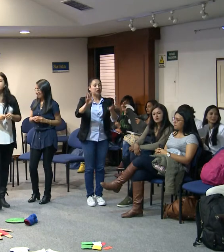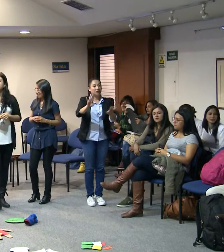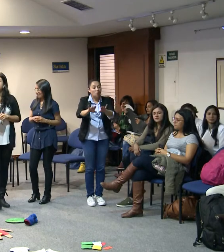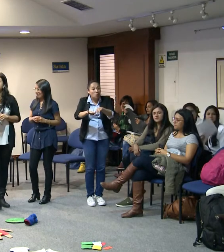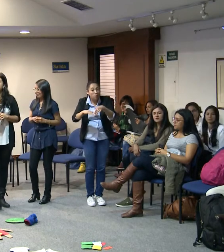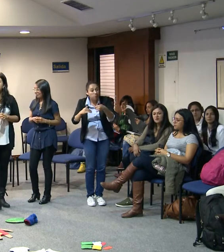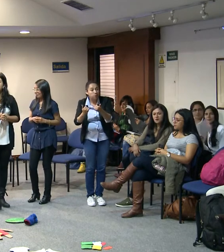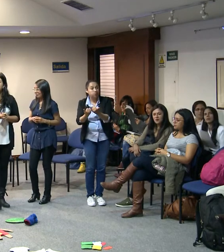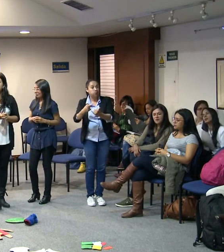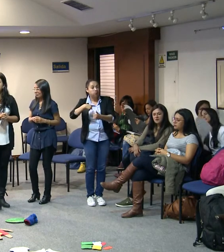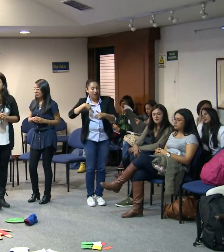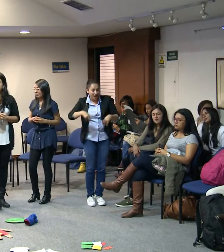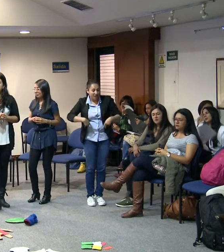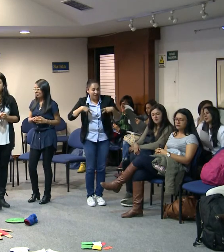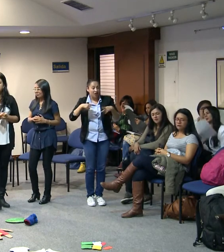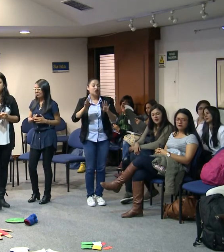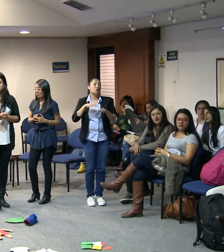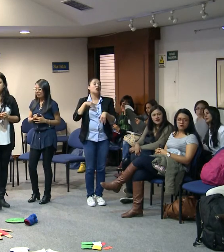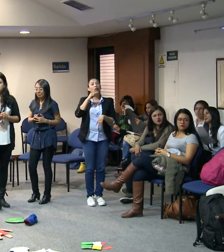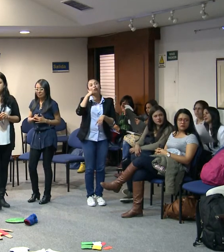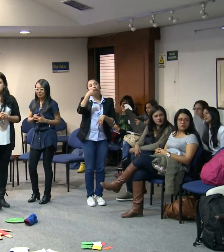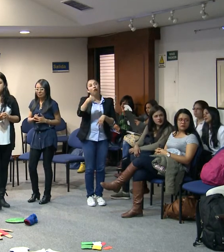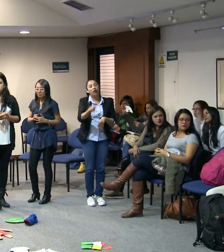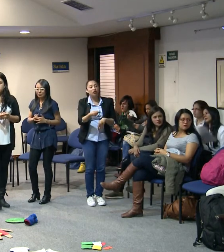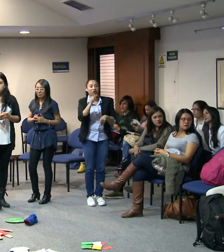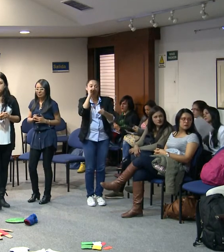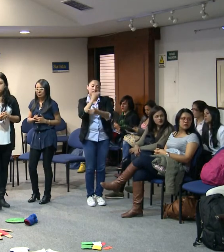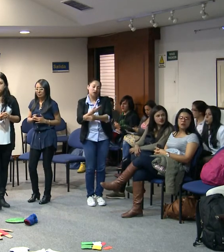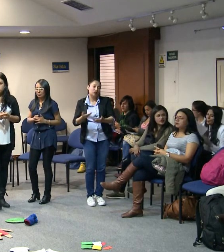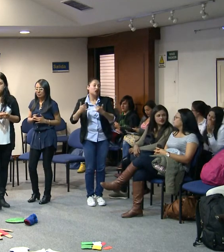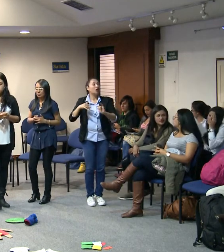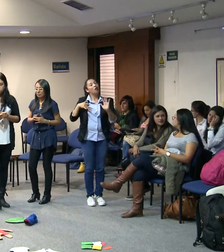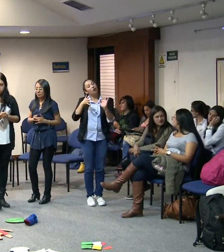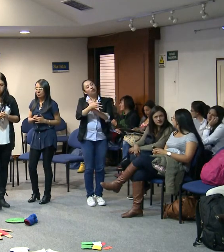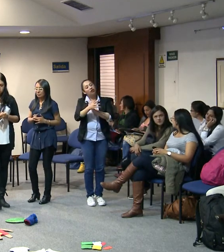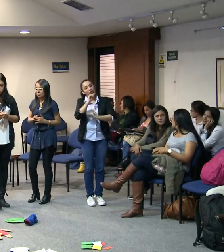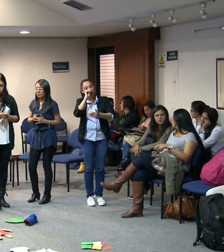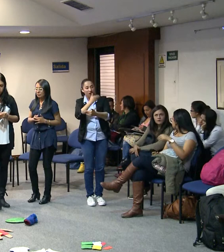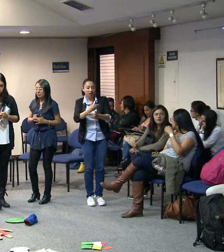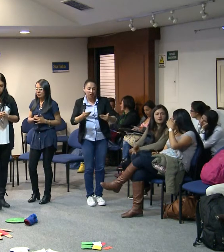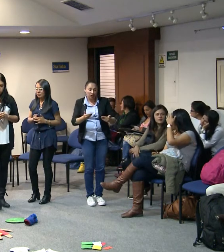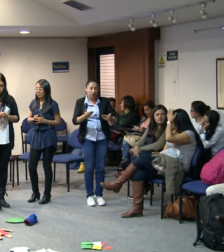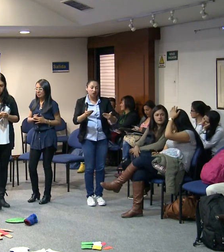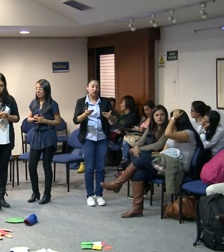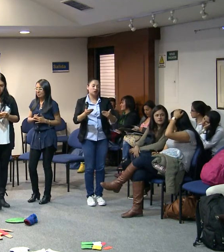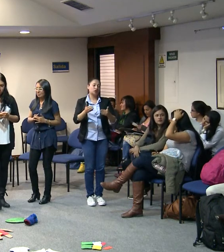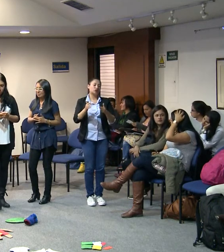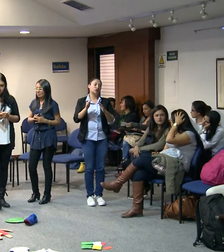se convirtiera en un simple cuento infantil que nosotros estamos contando a niños